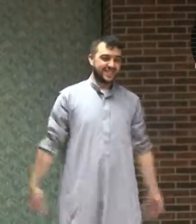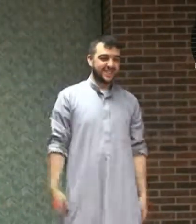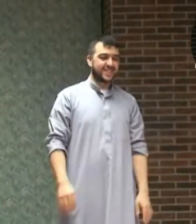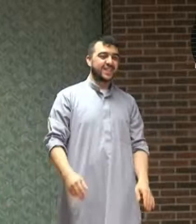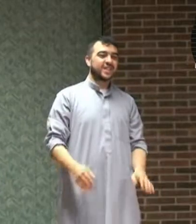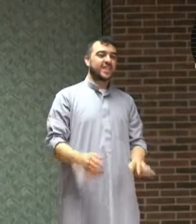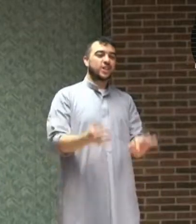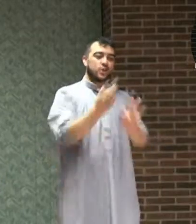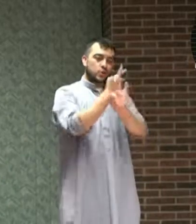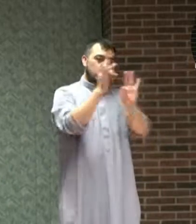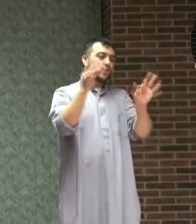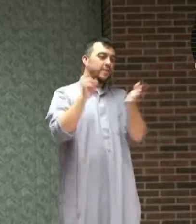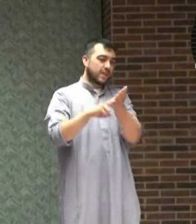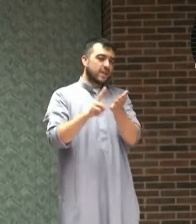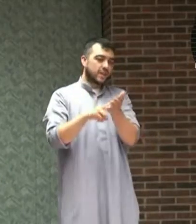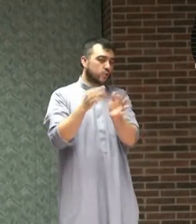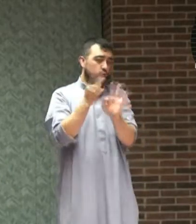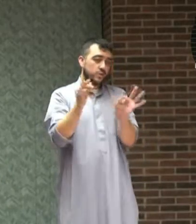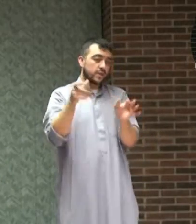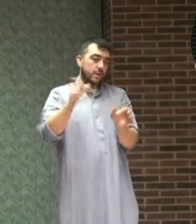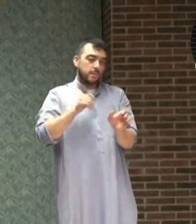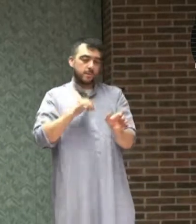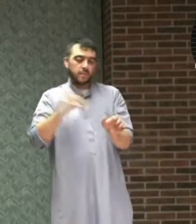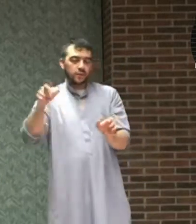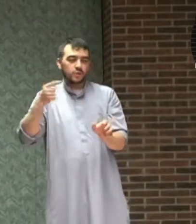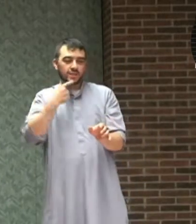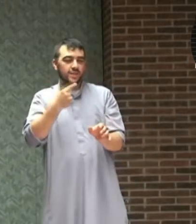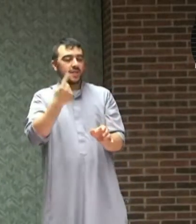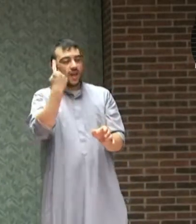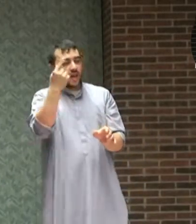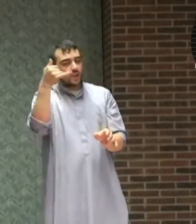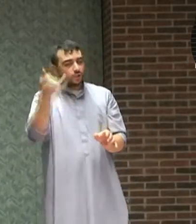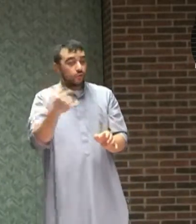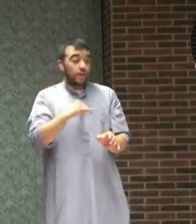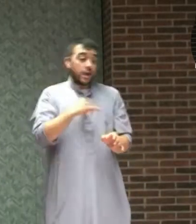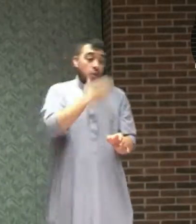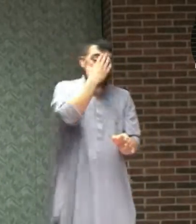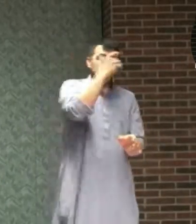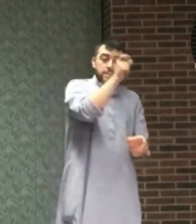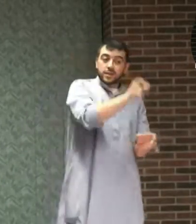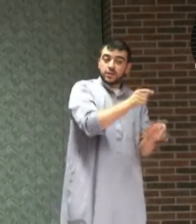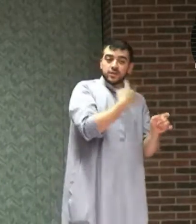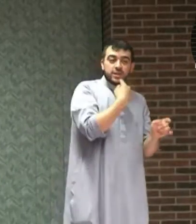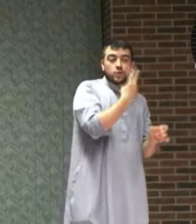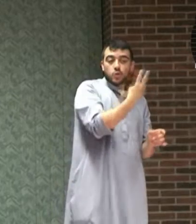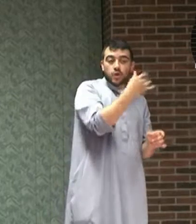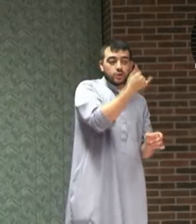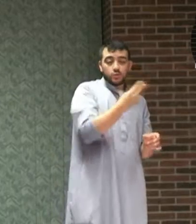Ils ont tous raison.